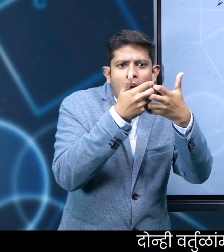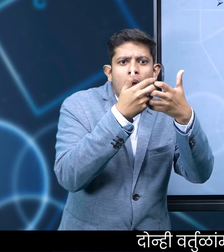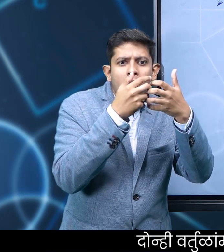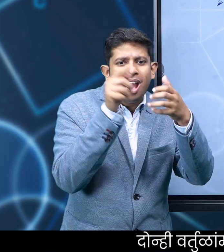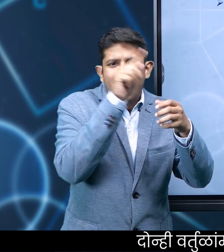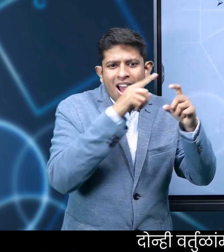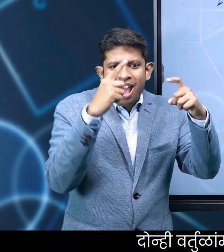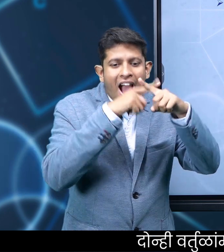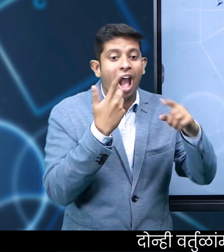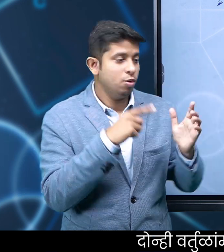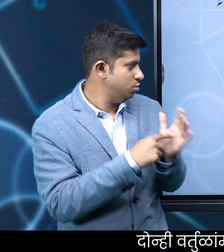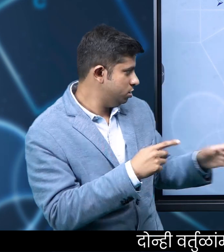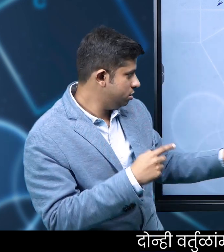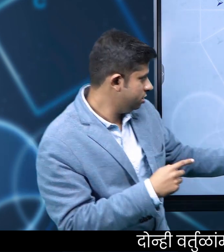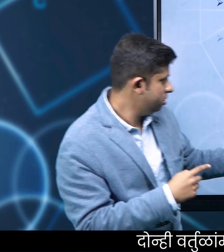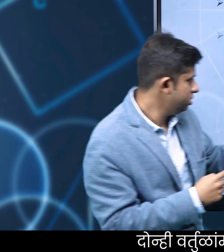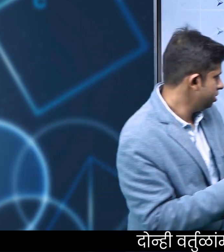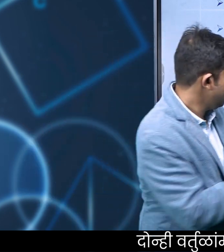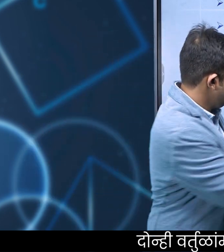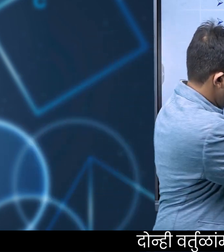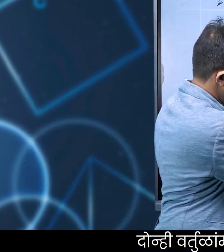दोन्ही वर्तुळांमध्ये येणाऱ्या सामान्य संख्या शोधा.